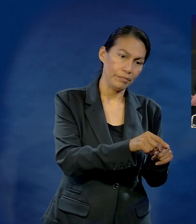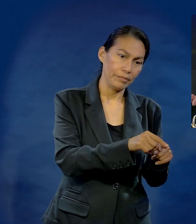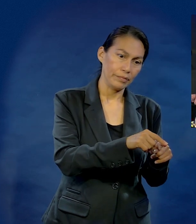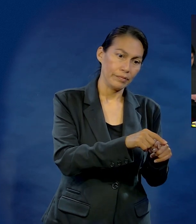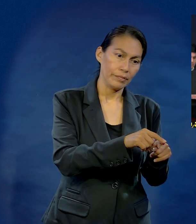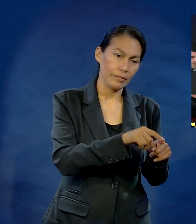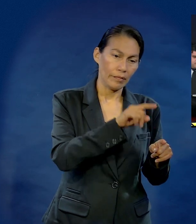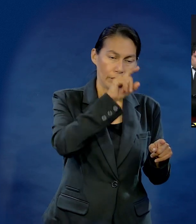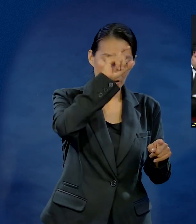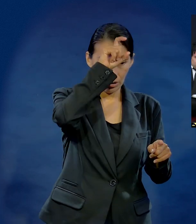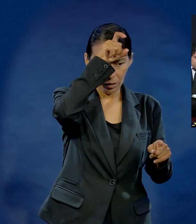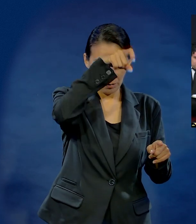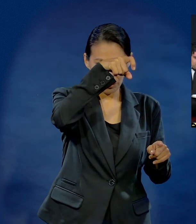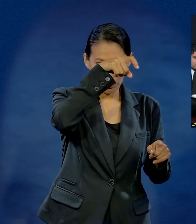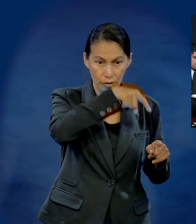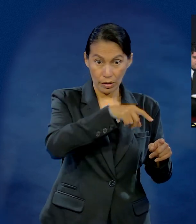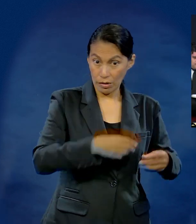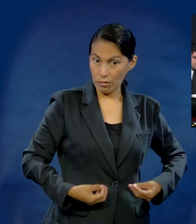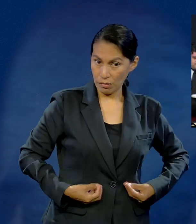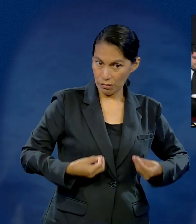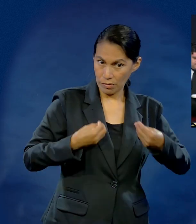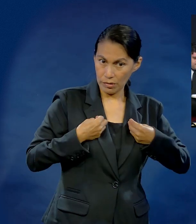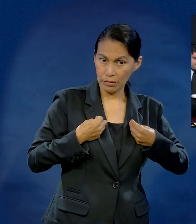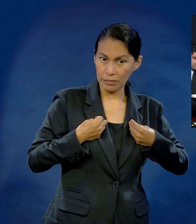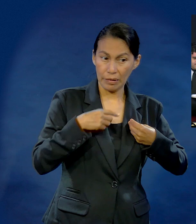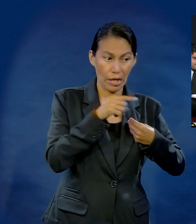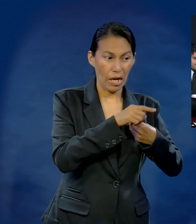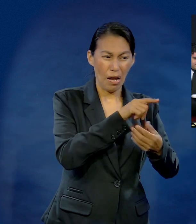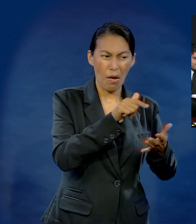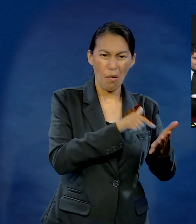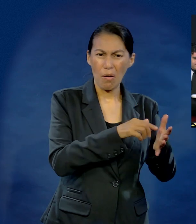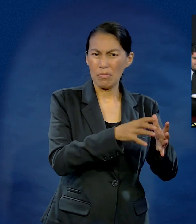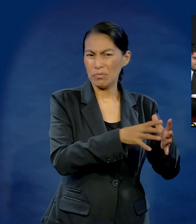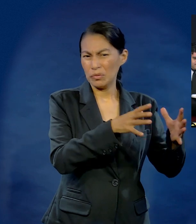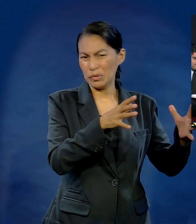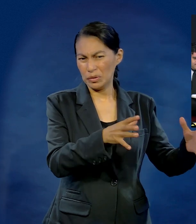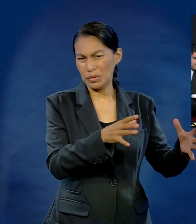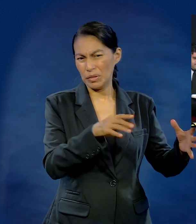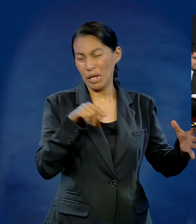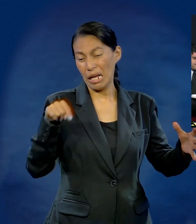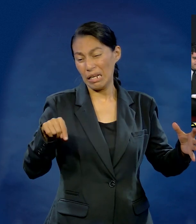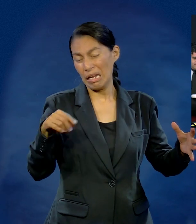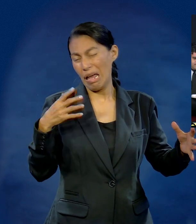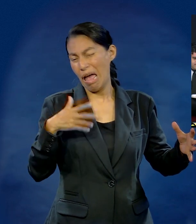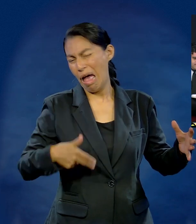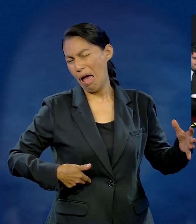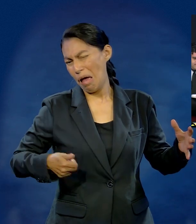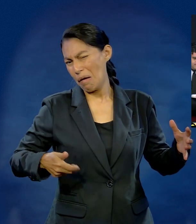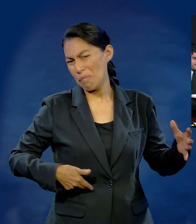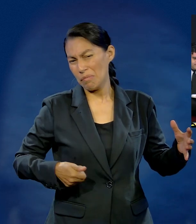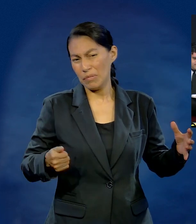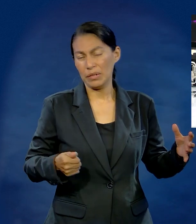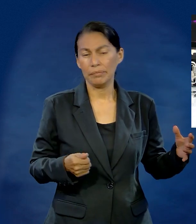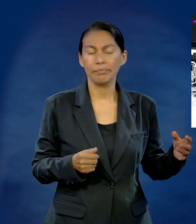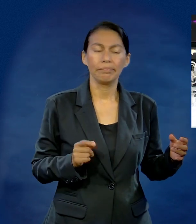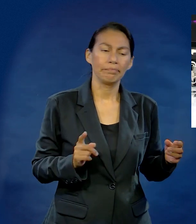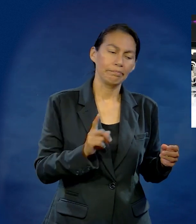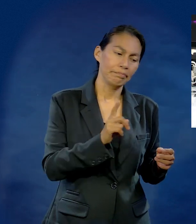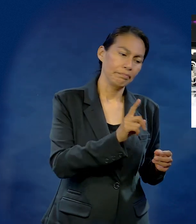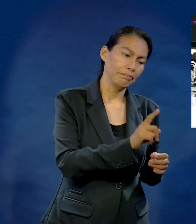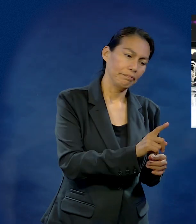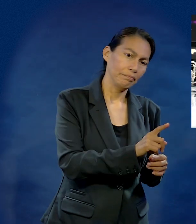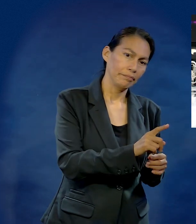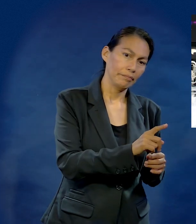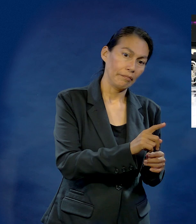tierra extranjera y enfrenta un problema. Fíjense cuál era el problema. Este problema a simple vista parece dar risa, pero no, es un